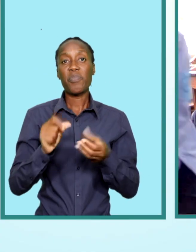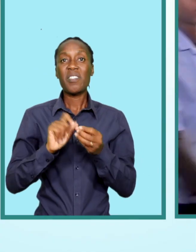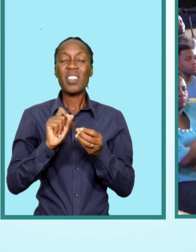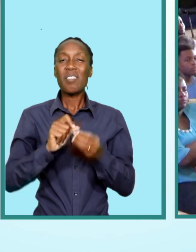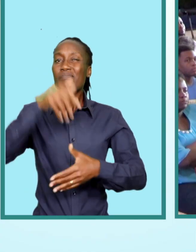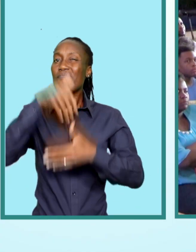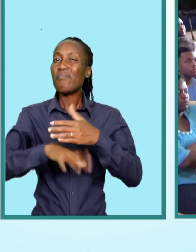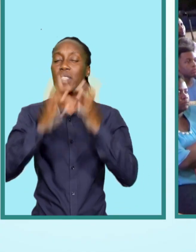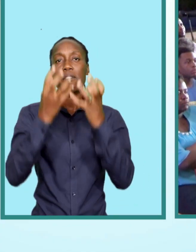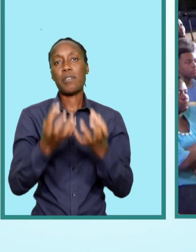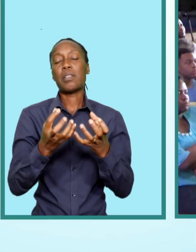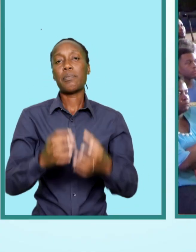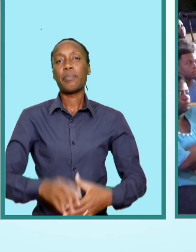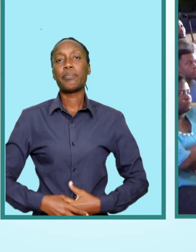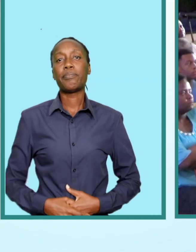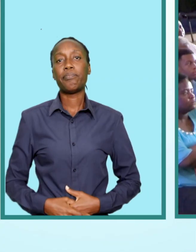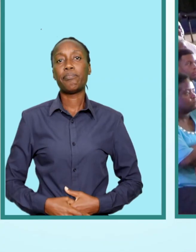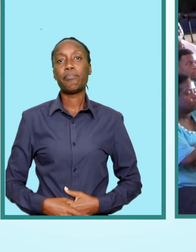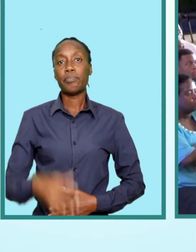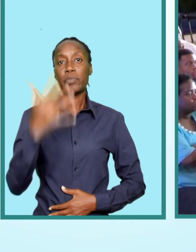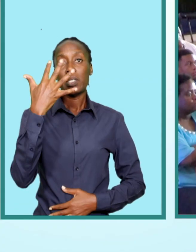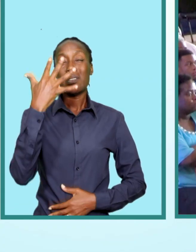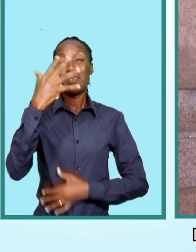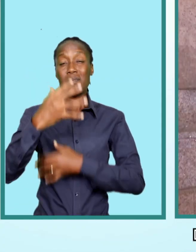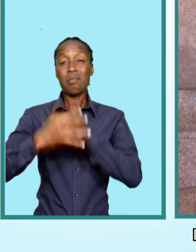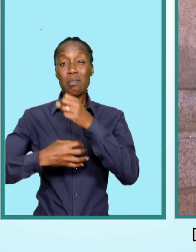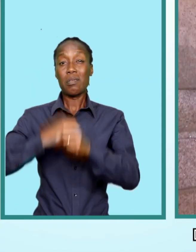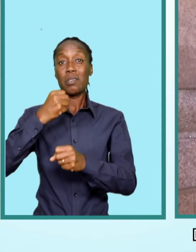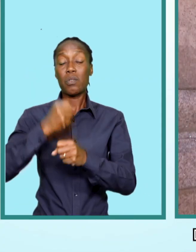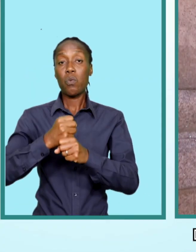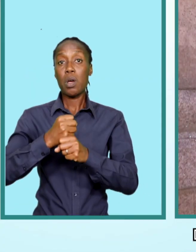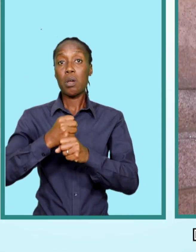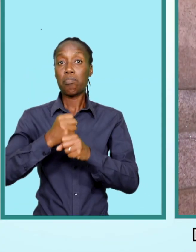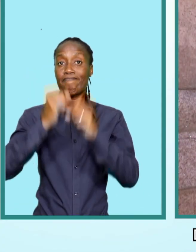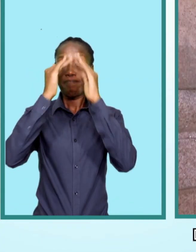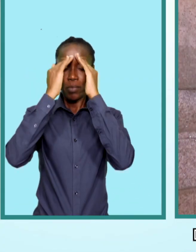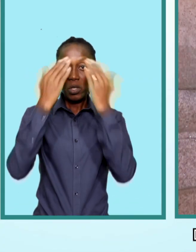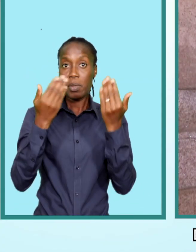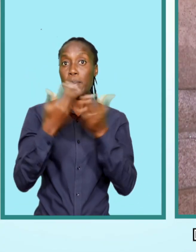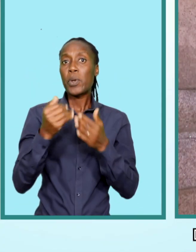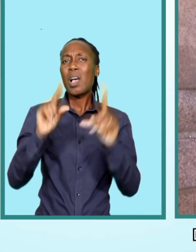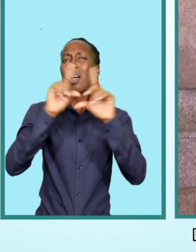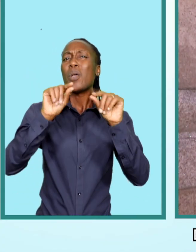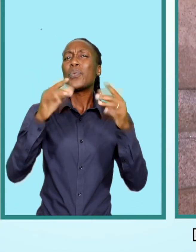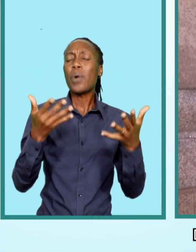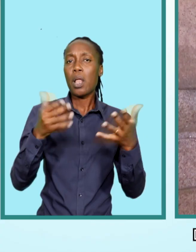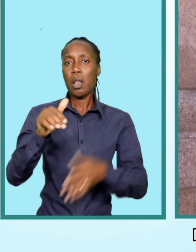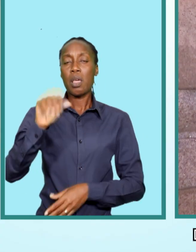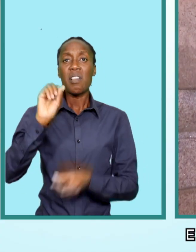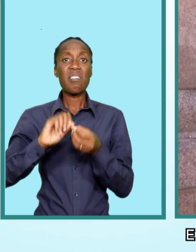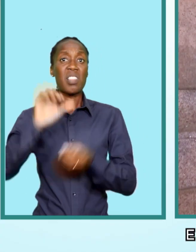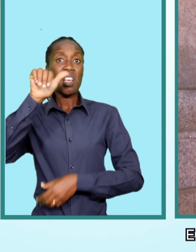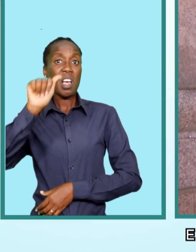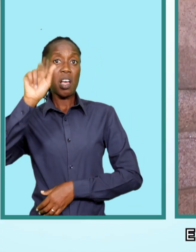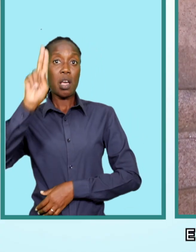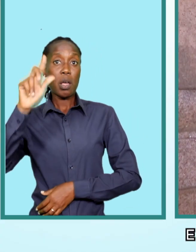eles, por se tratar de uma realidade ainda pouco conhecida. Demoramos 5 anos para saber que se tratava de autismo.